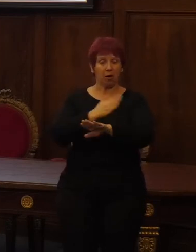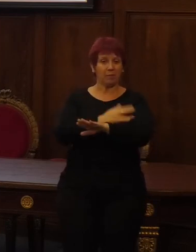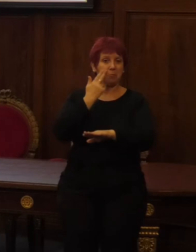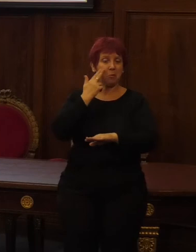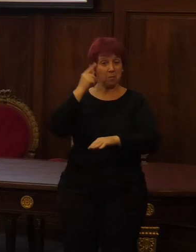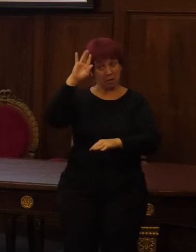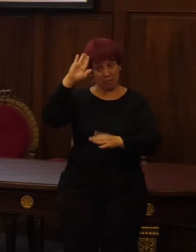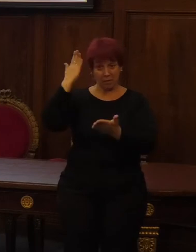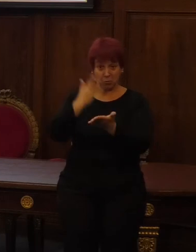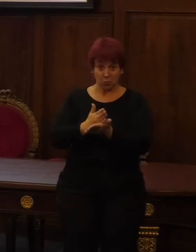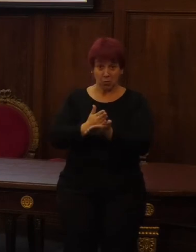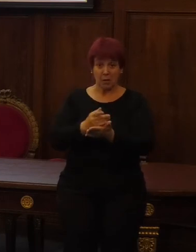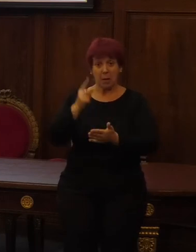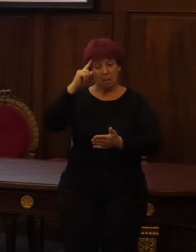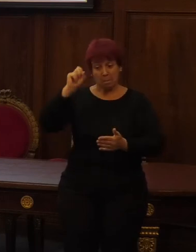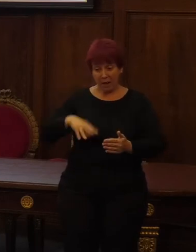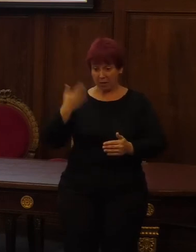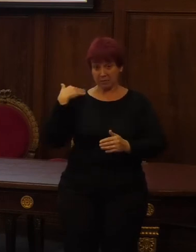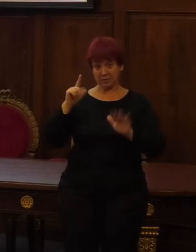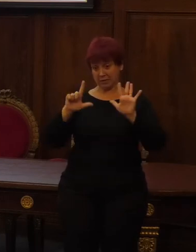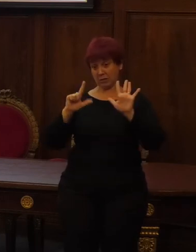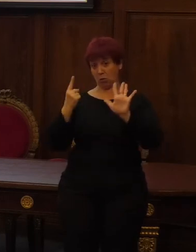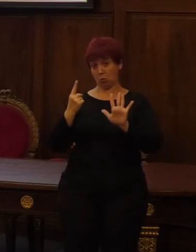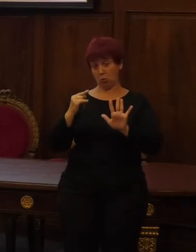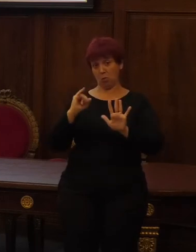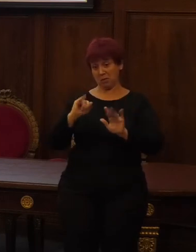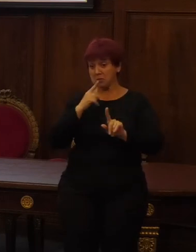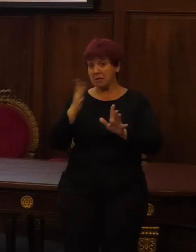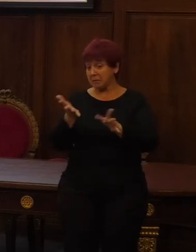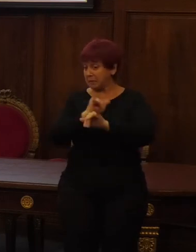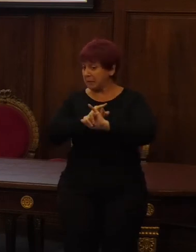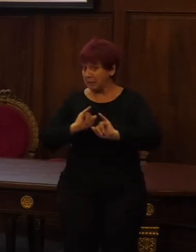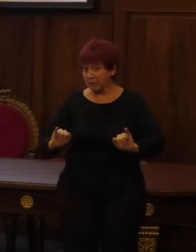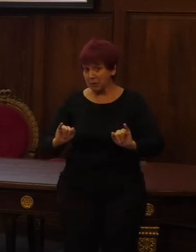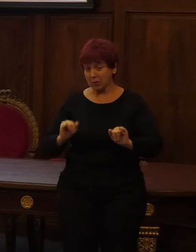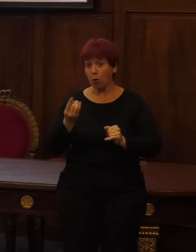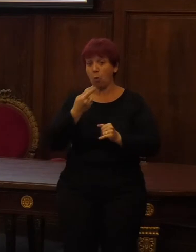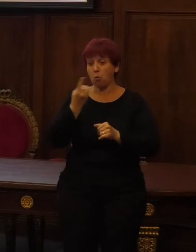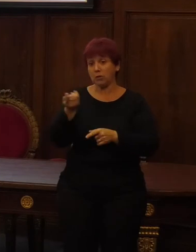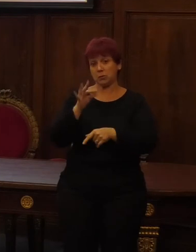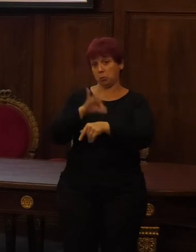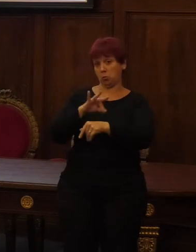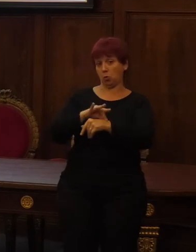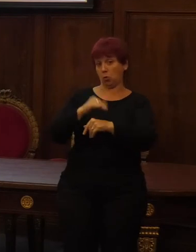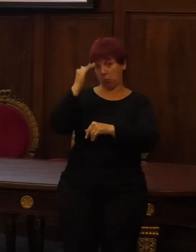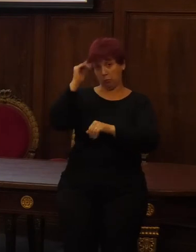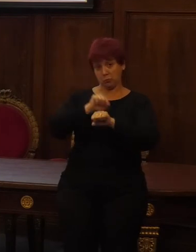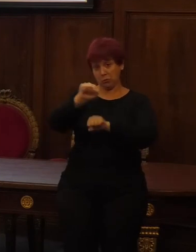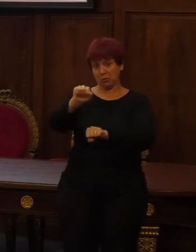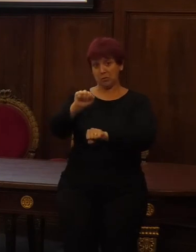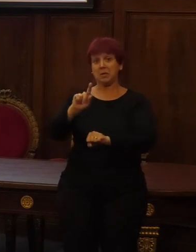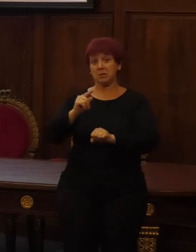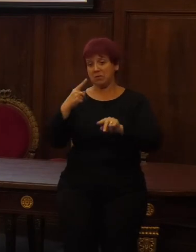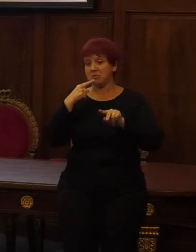dictadura. El plan 71, que terminaría en el doctorado, fue